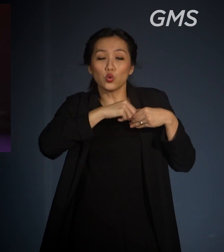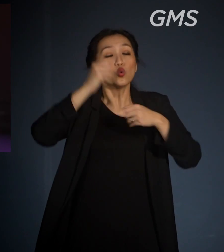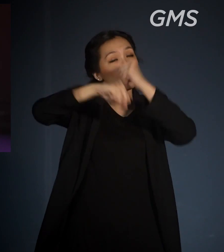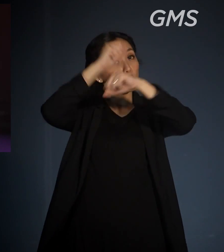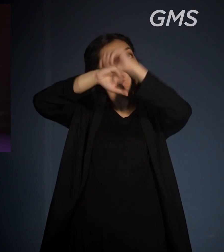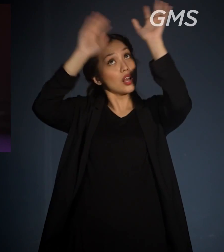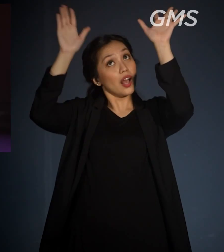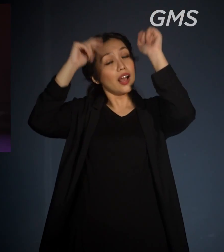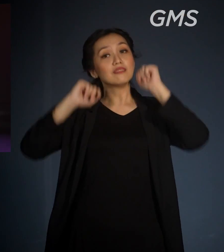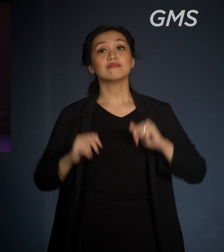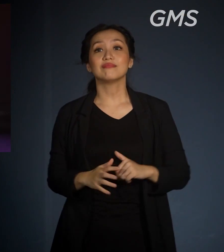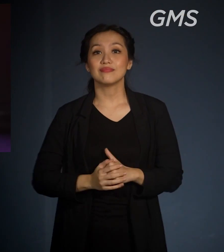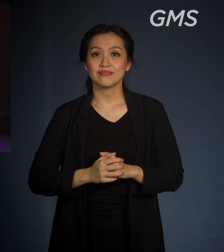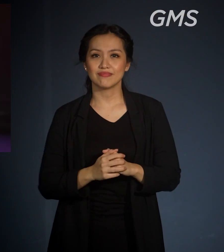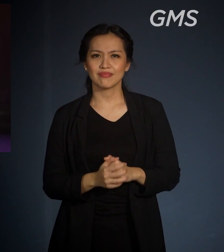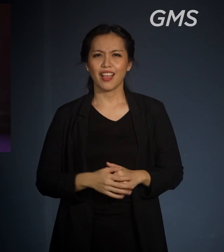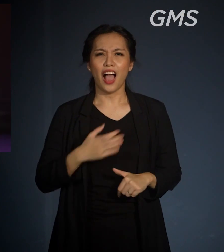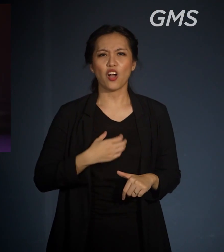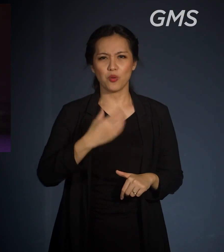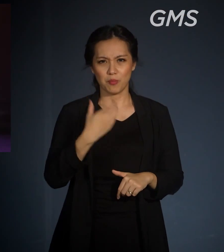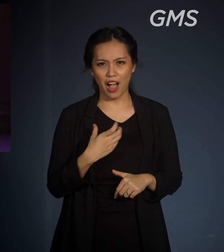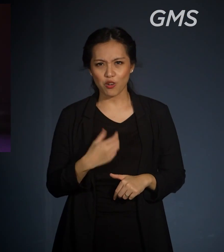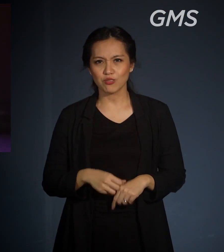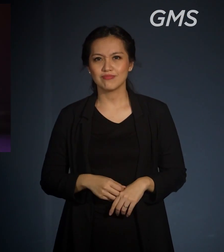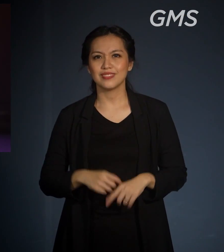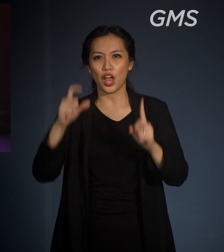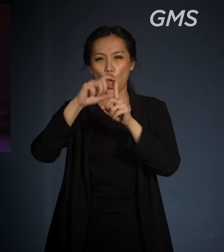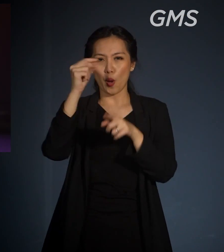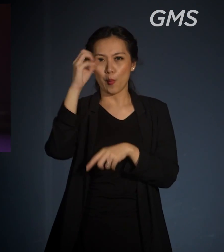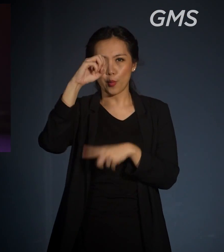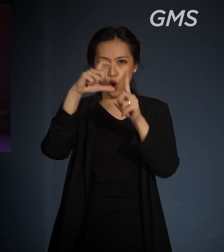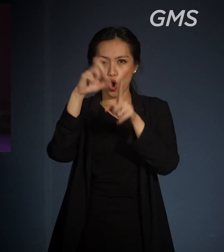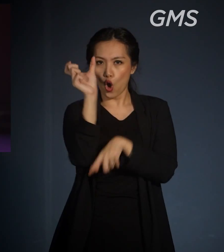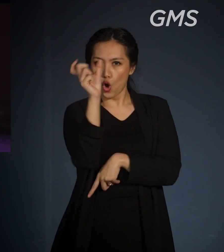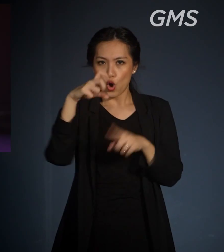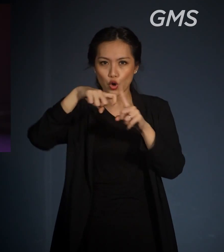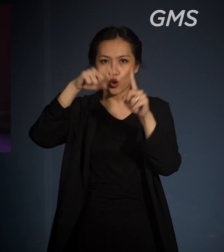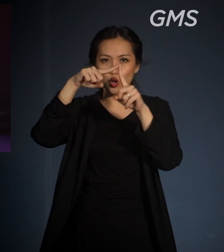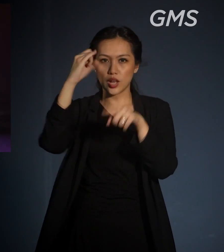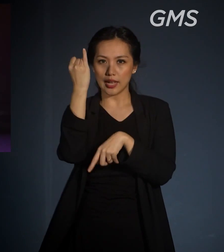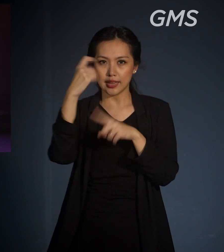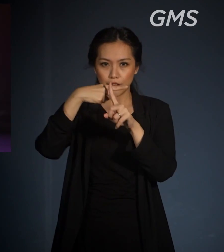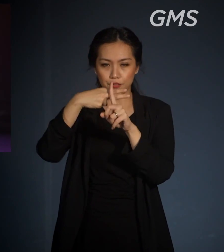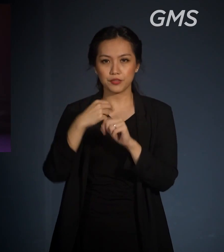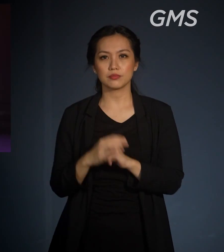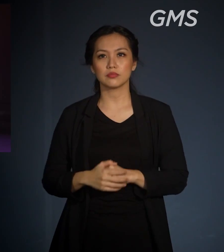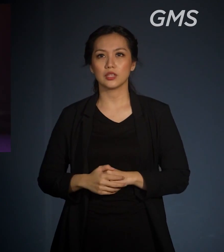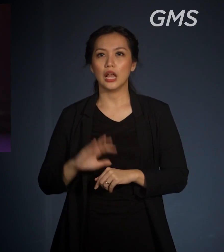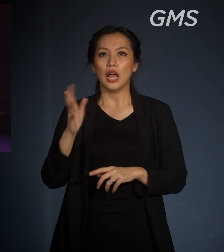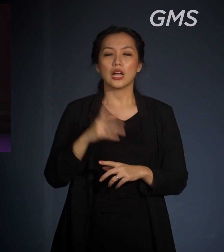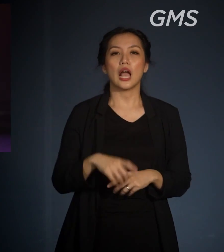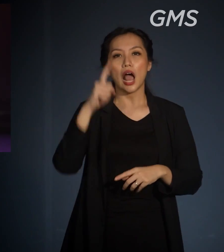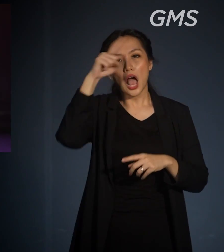menjadi jemaat, aku pastikan aku produktif jadi jemaat Tuhan. Aku gak mau jadi jemaat yang cuma